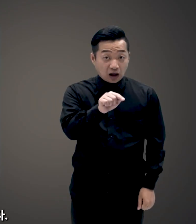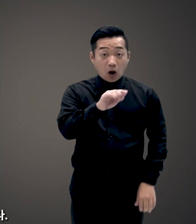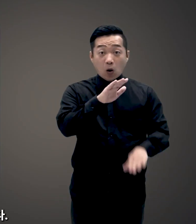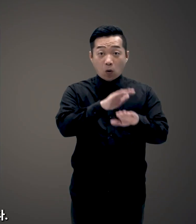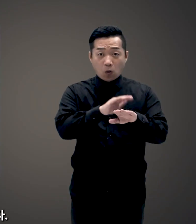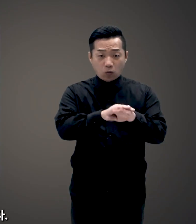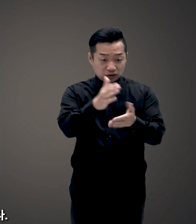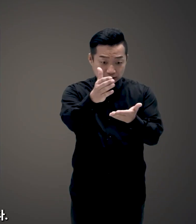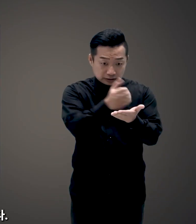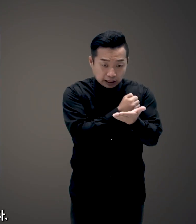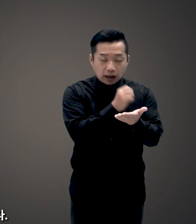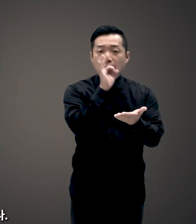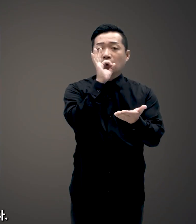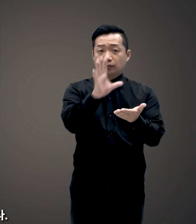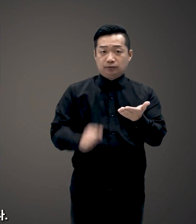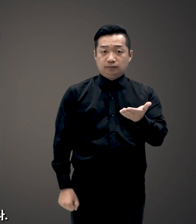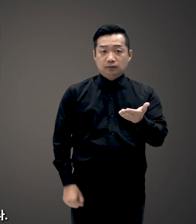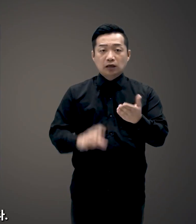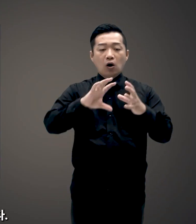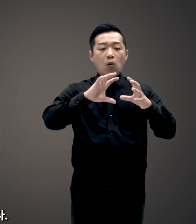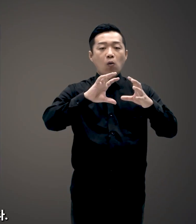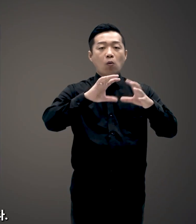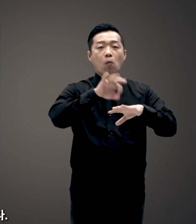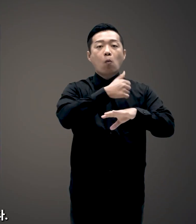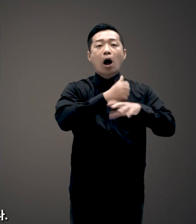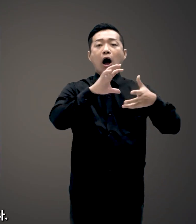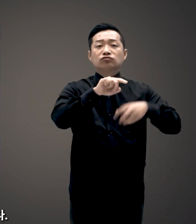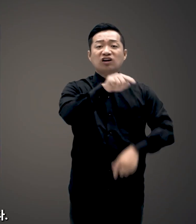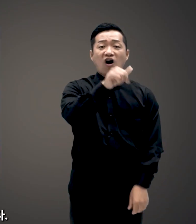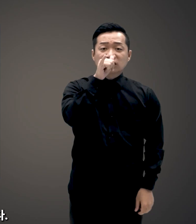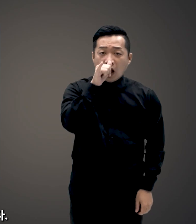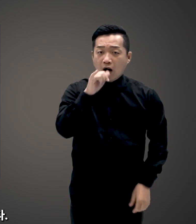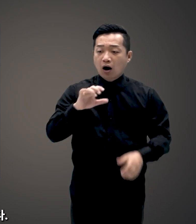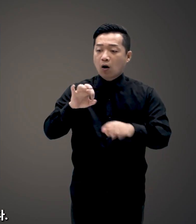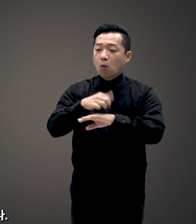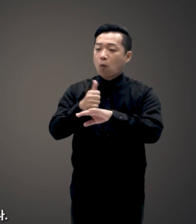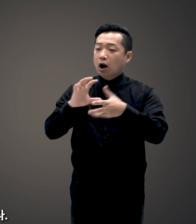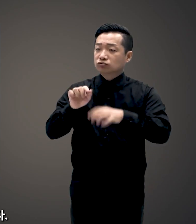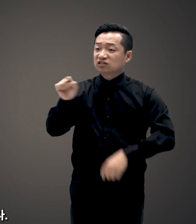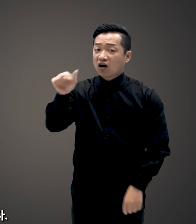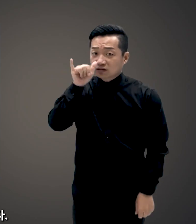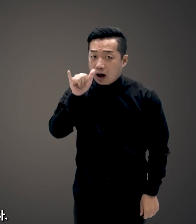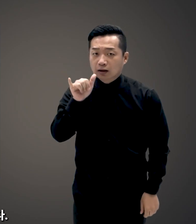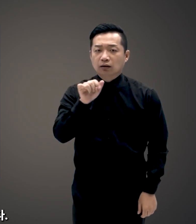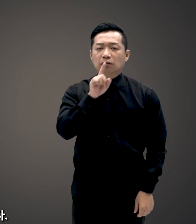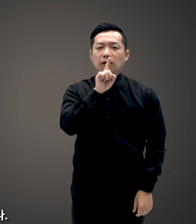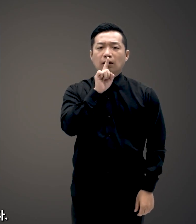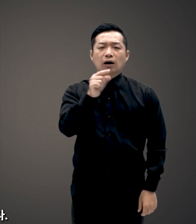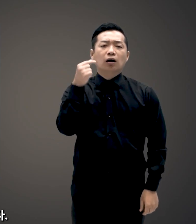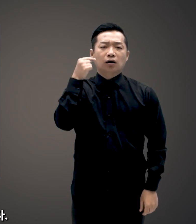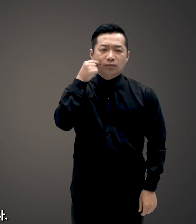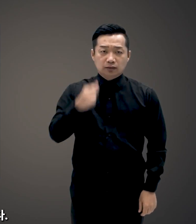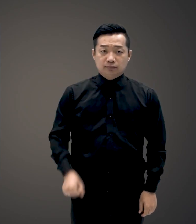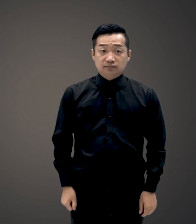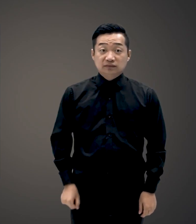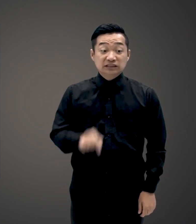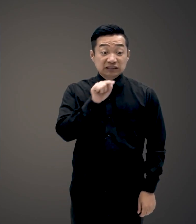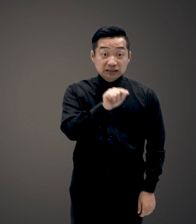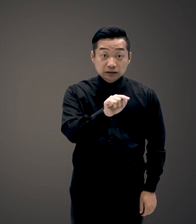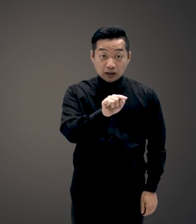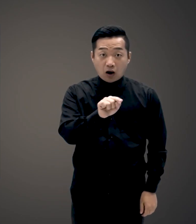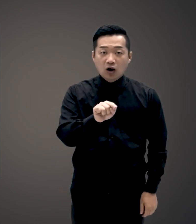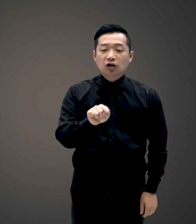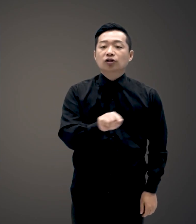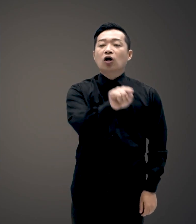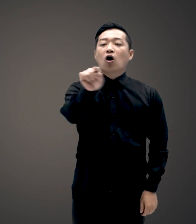그것은 손으로 붙잡을 수 없다. 왕국이 여기 있다. 왕국이 저기 있다. 하고 말할 수도 없다.